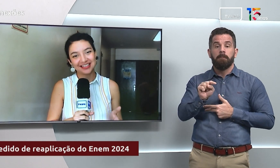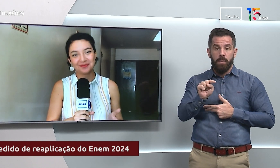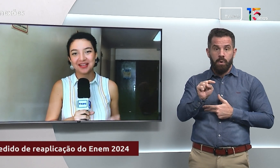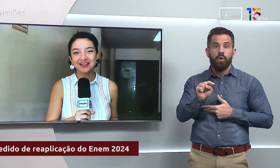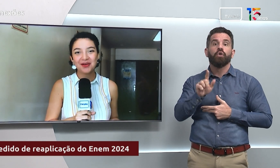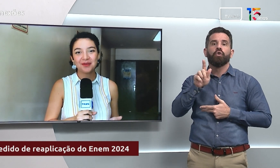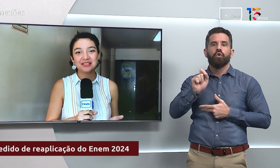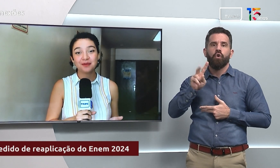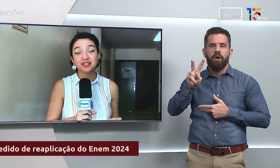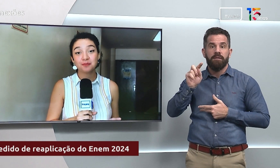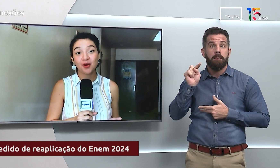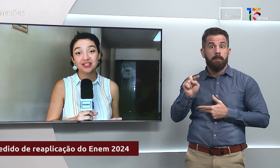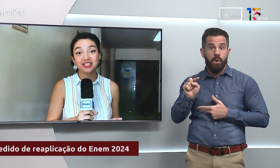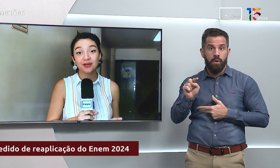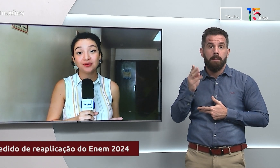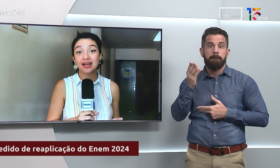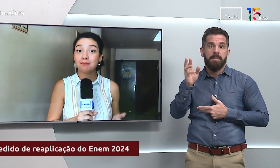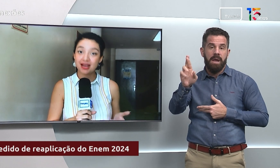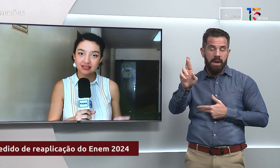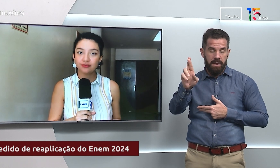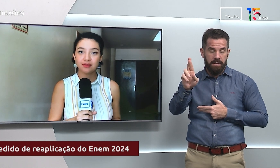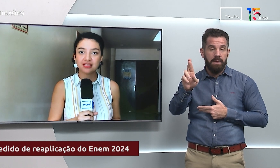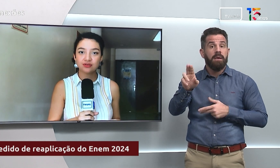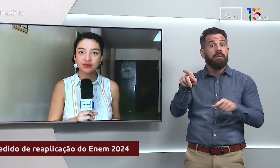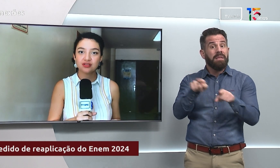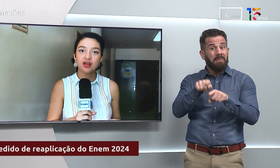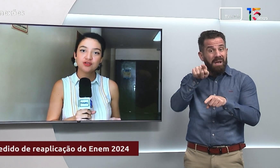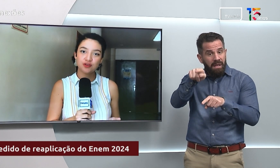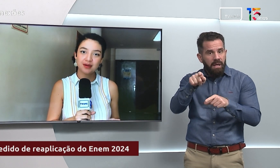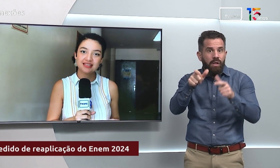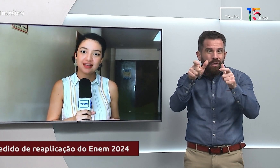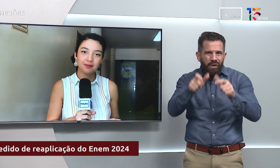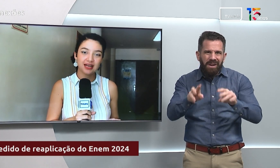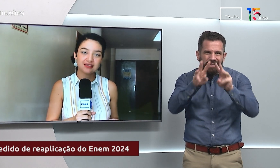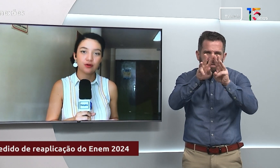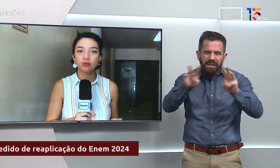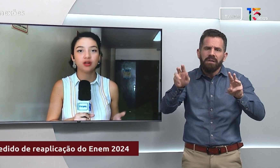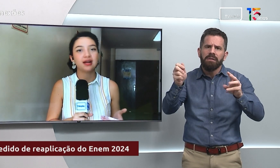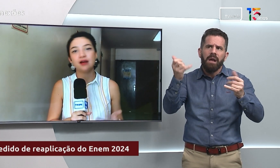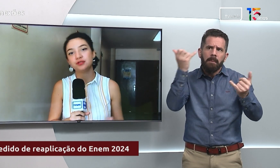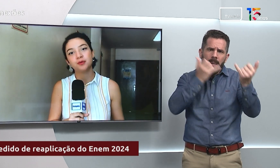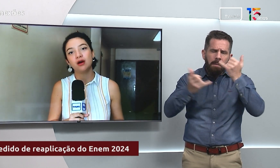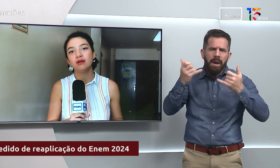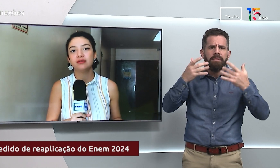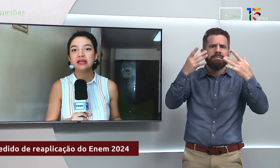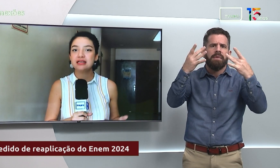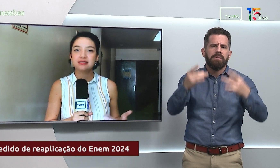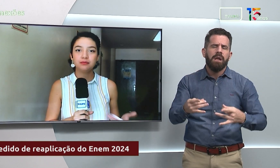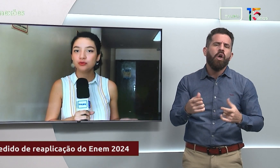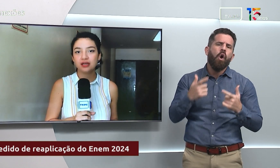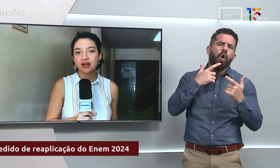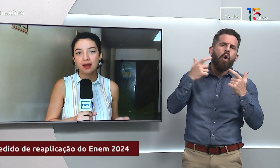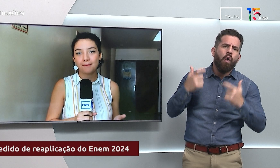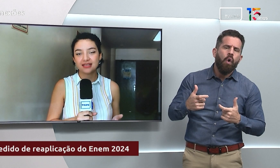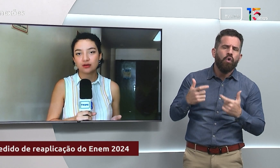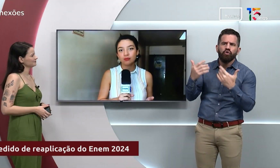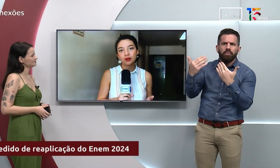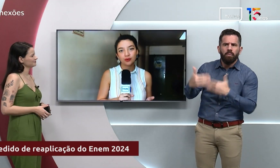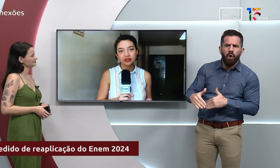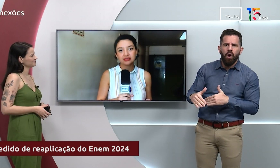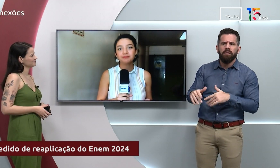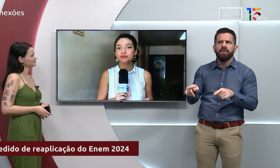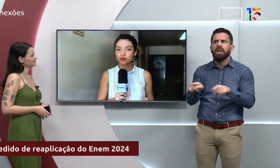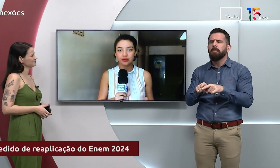enem.inep.gov.br. Lá também o participante pode encontrar mais informações sobre essa reaplicação, como local de prova, se muda mais